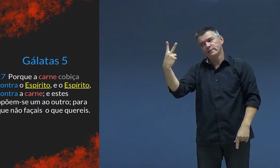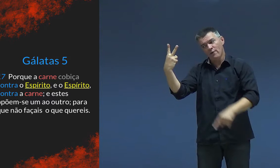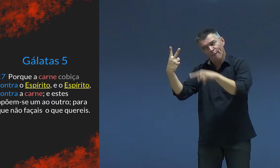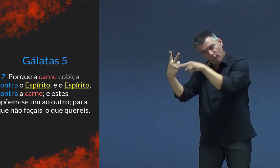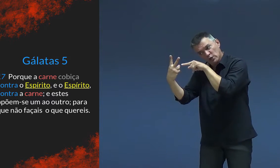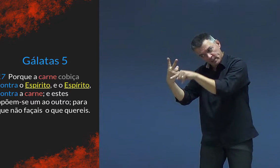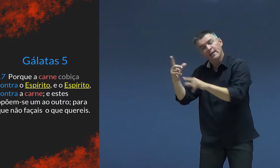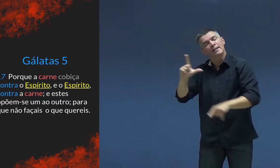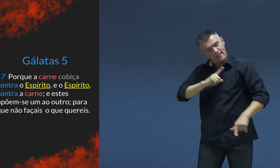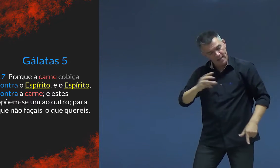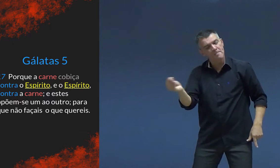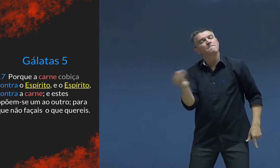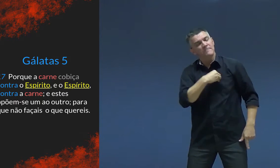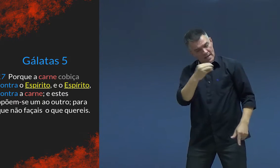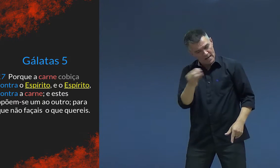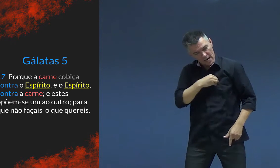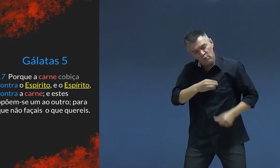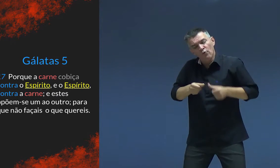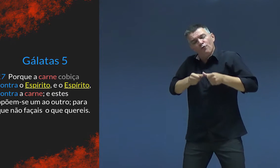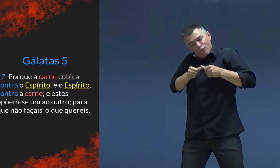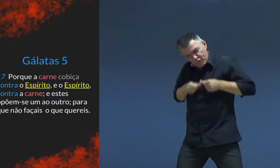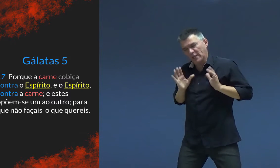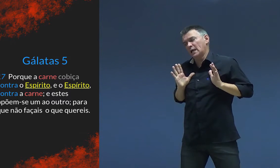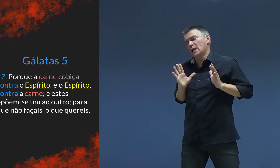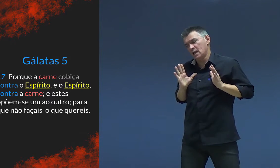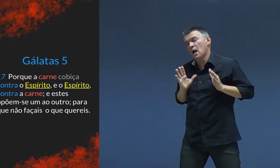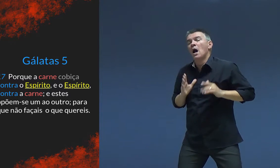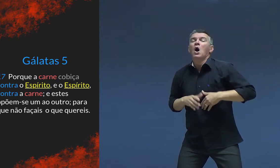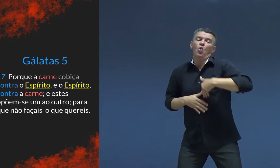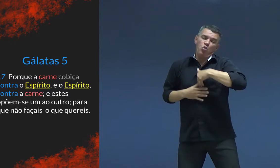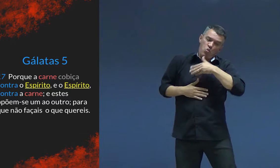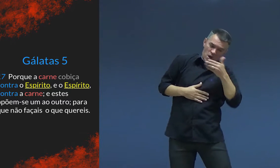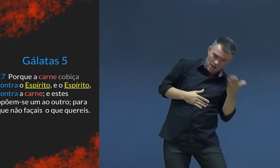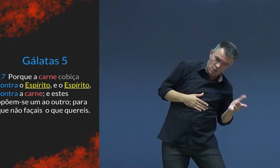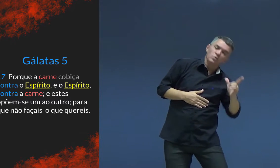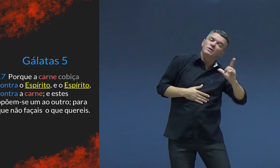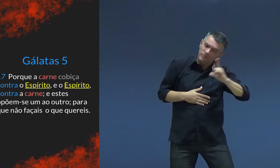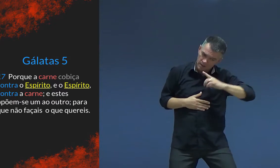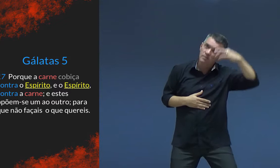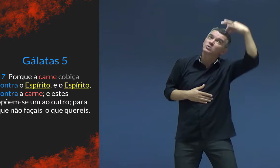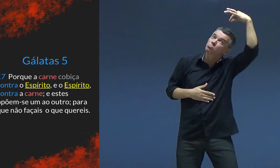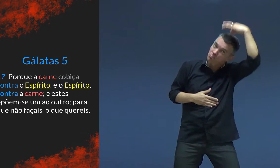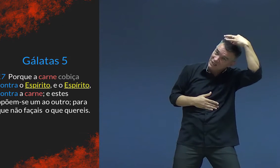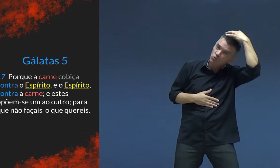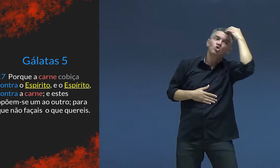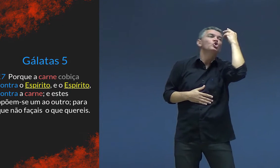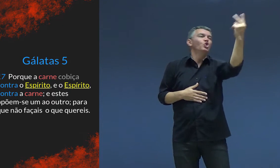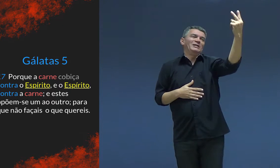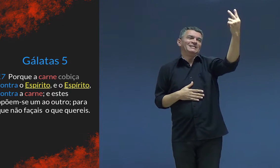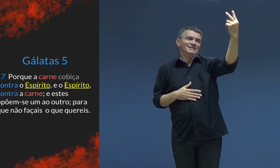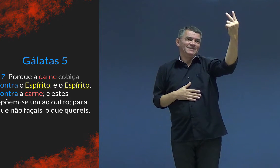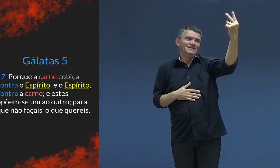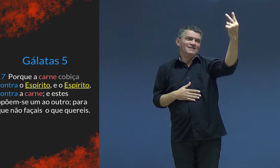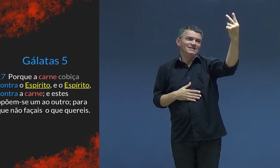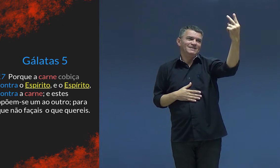Você tem os pais. Você tem pecado também. Né? Mas o Espírito tá junto com